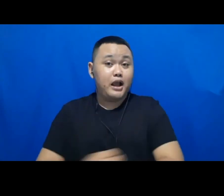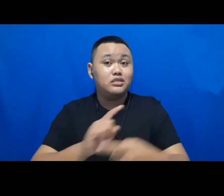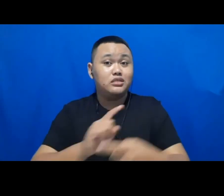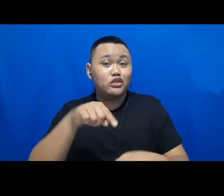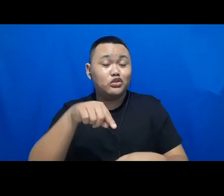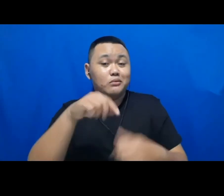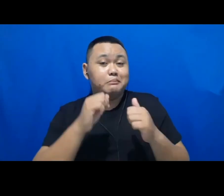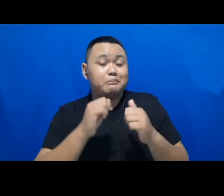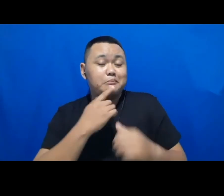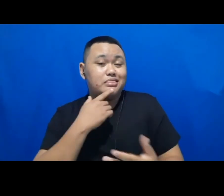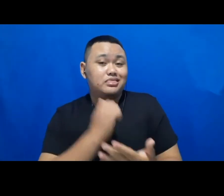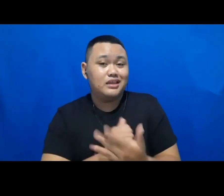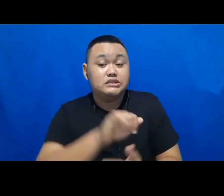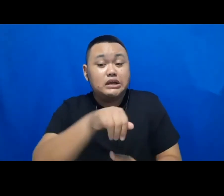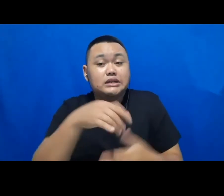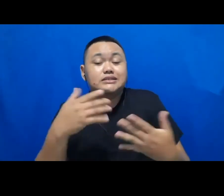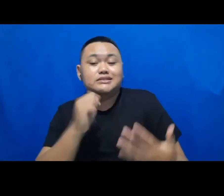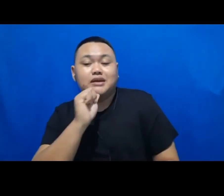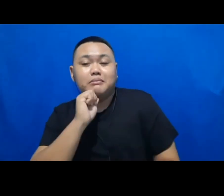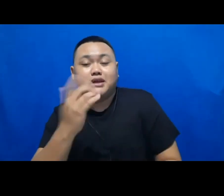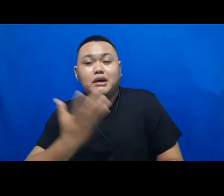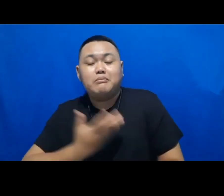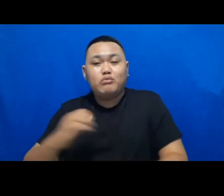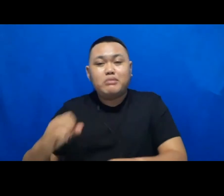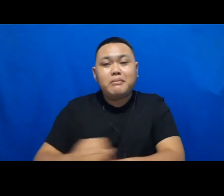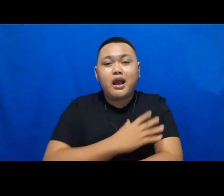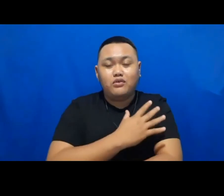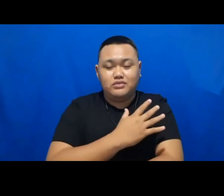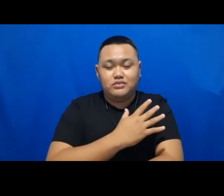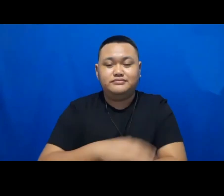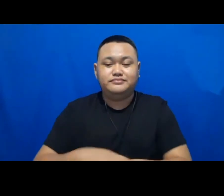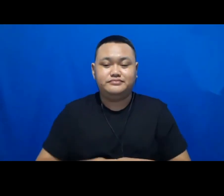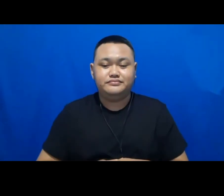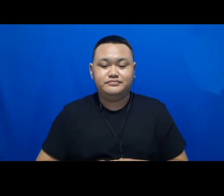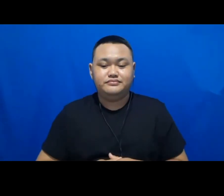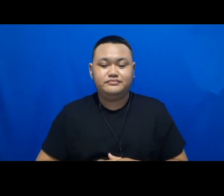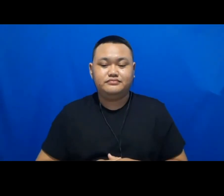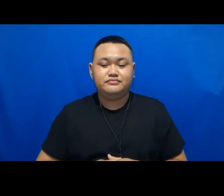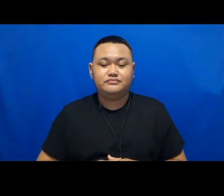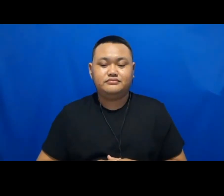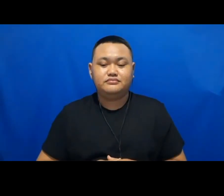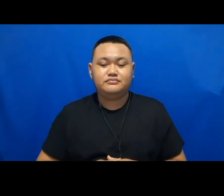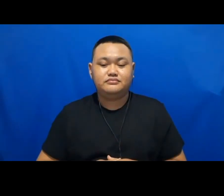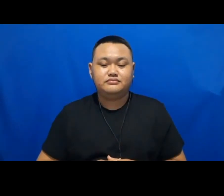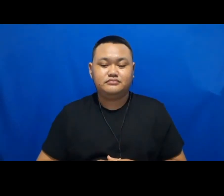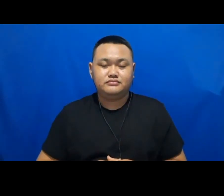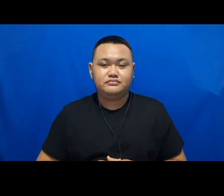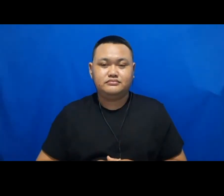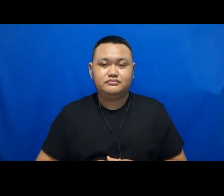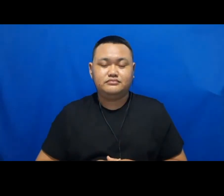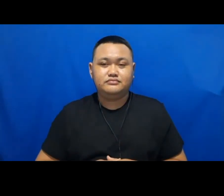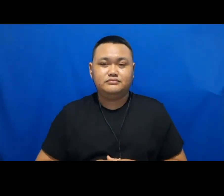itu karena kita tidak sadar bahwa ada bias gender yang hidup di